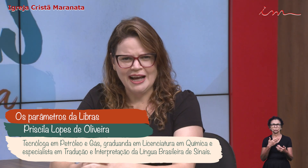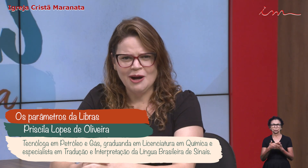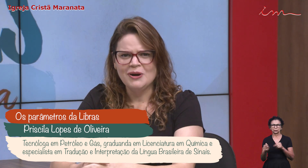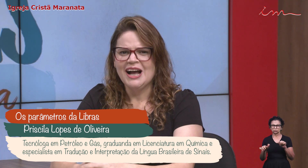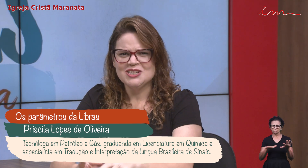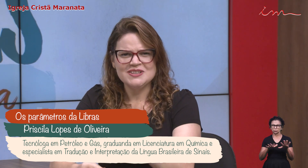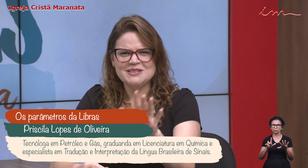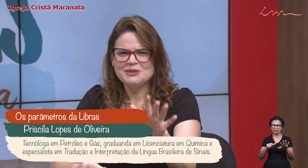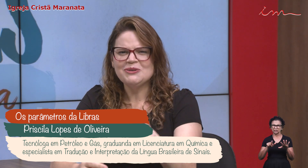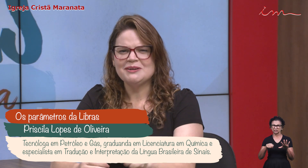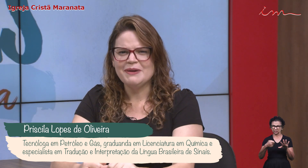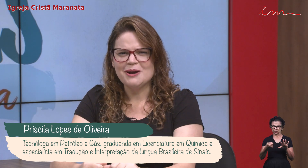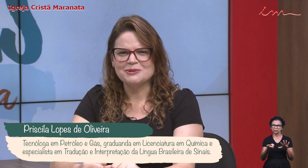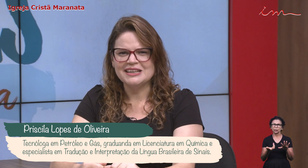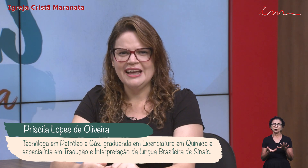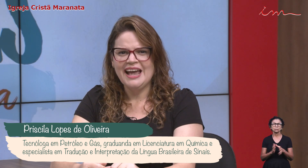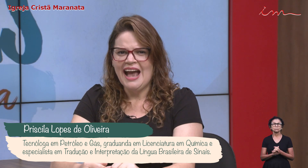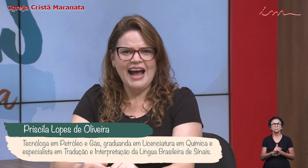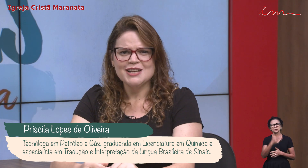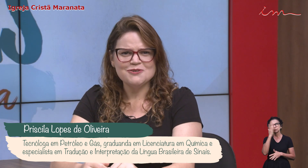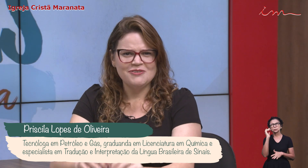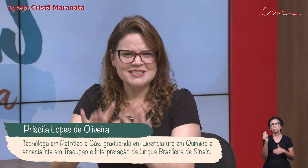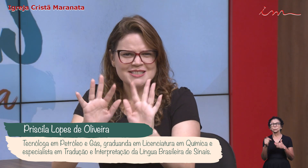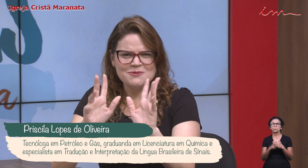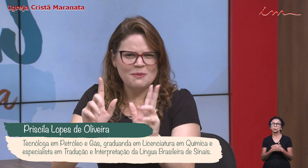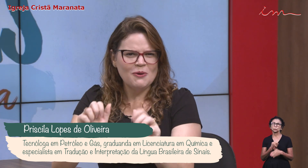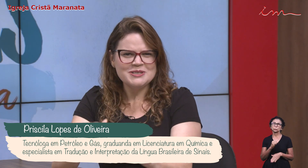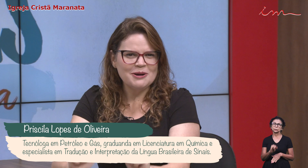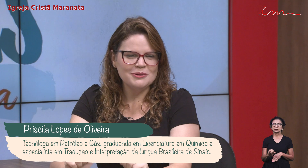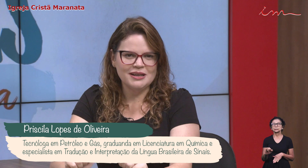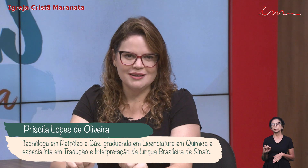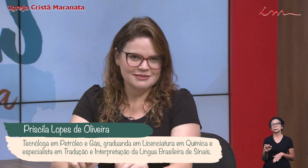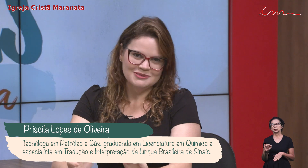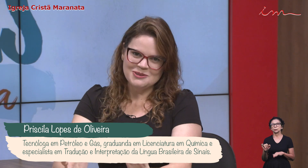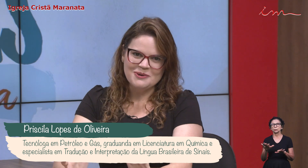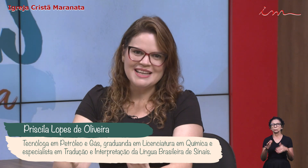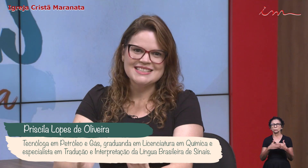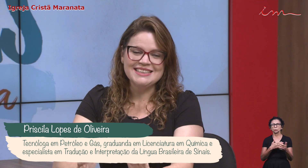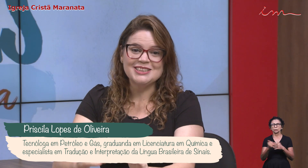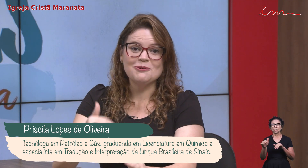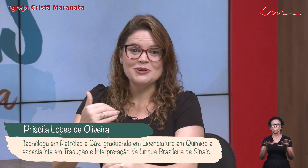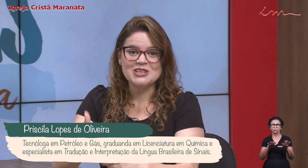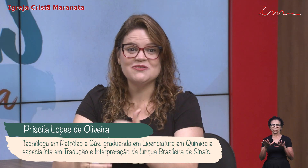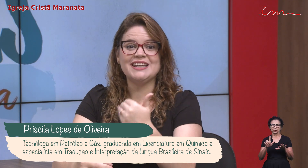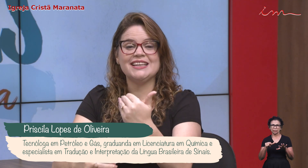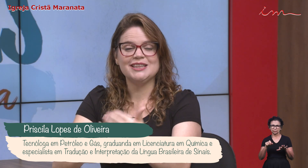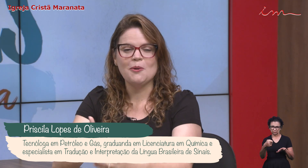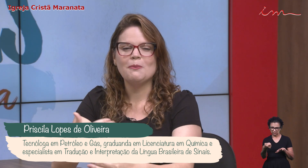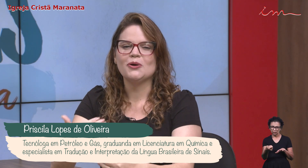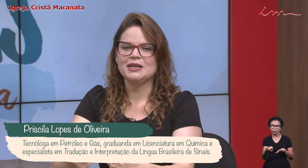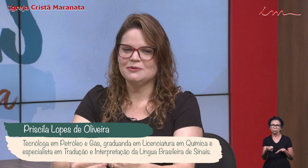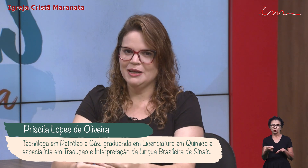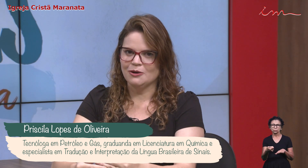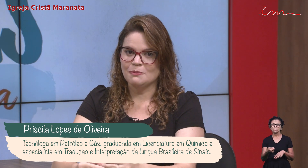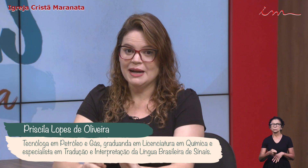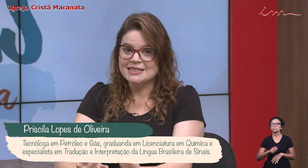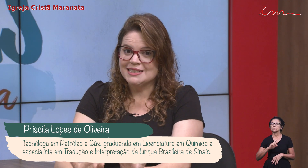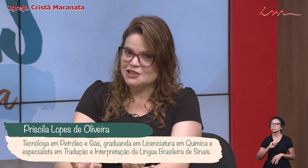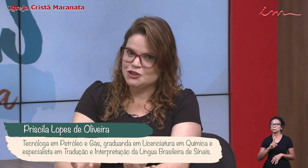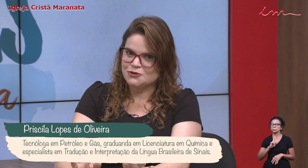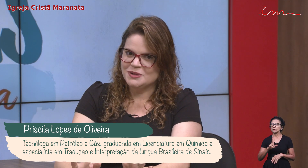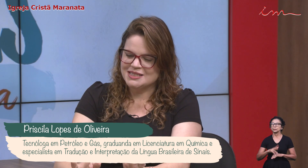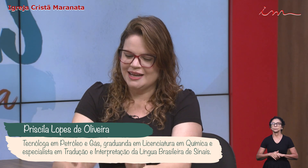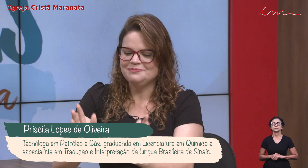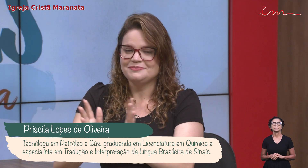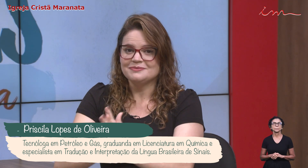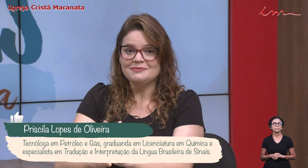é um sinal. Às vezes sempre tem alguém que pergunta, né, se eu faço assim com a mão, isso é o quê? Não é assim? Então hoje a gente vai entender um pouquinho melhor. Mas antes